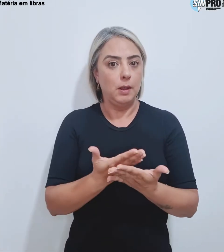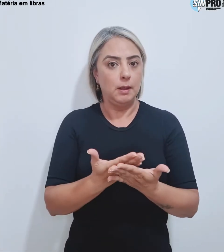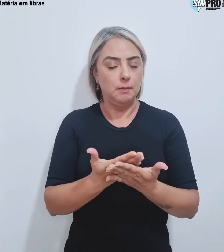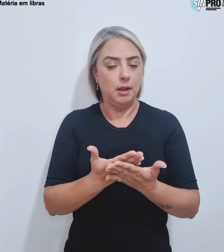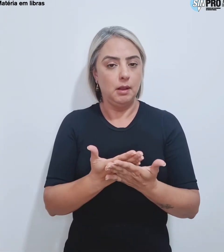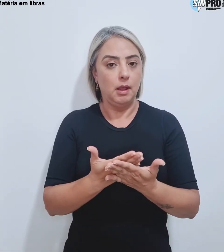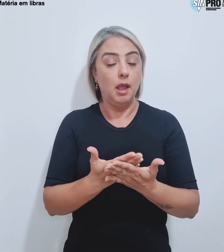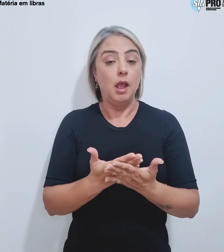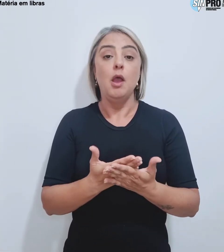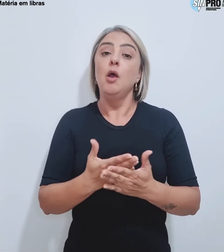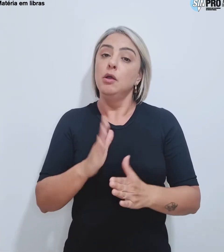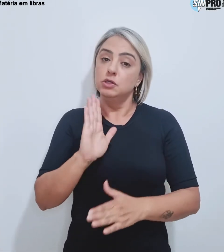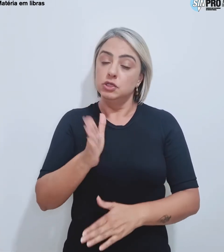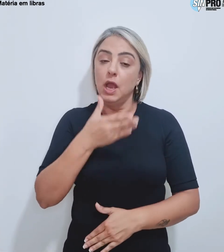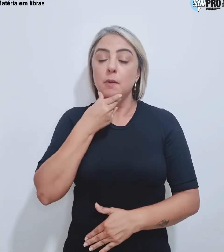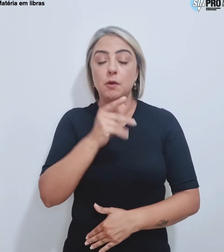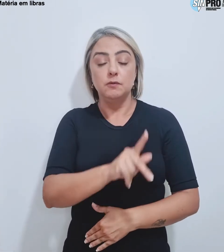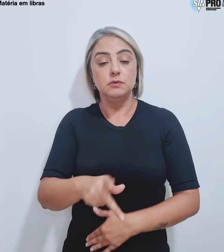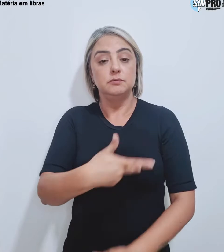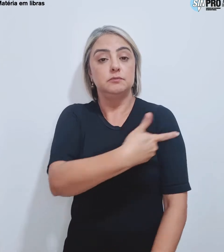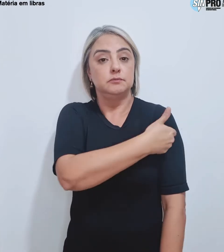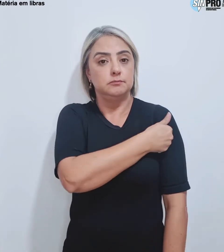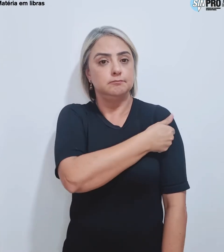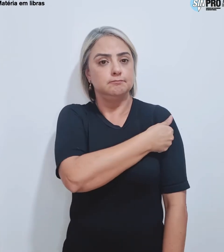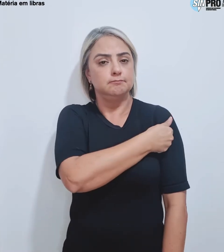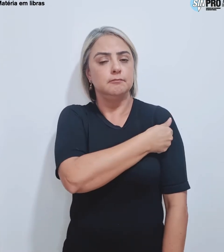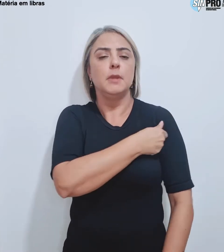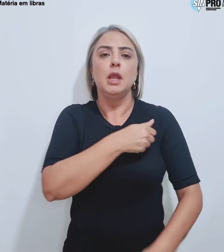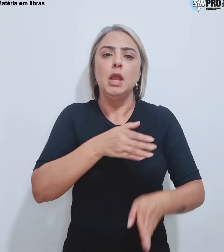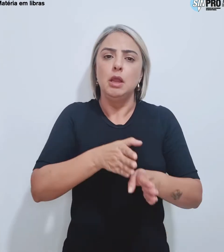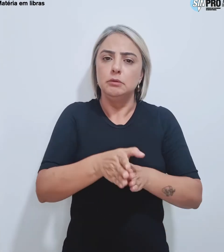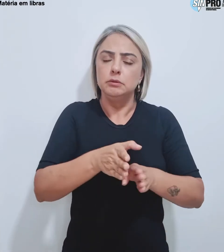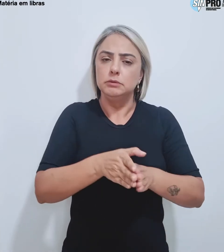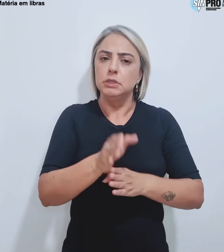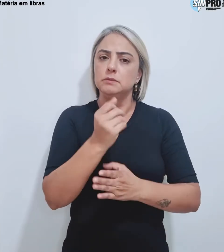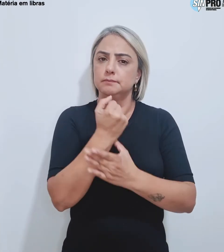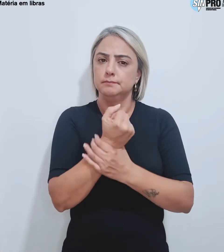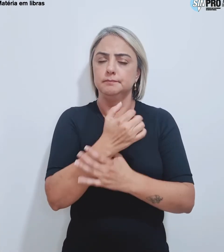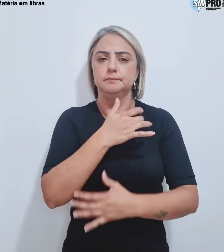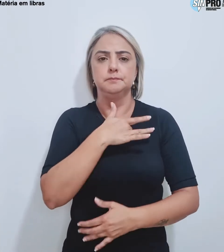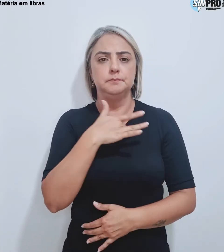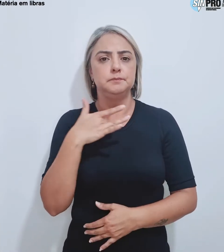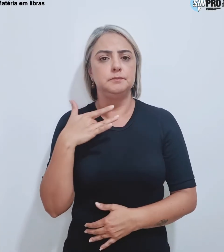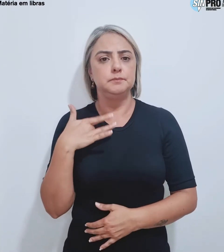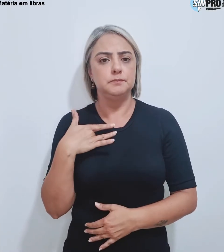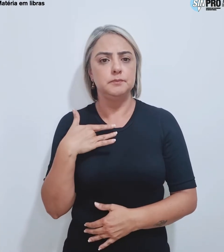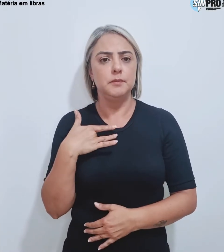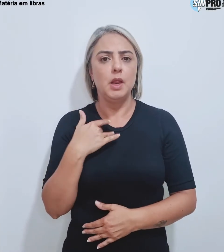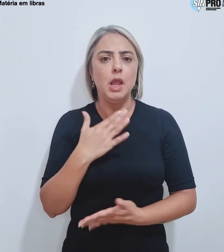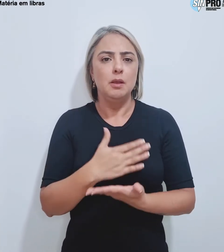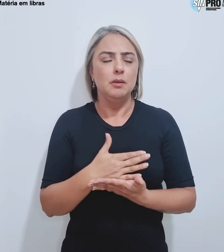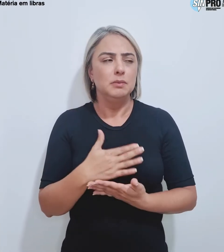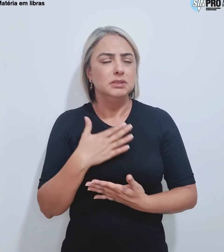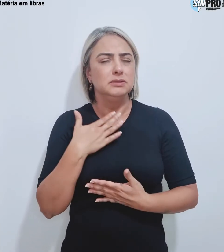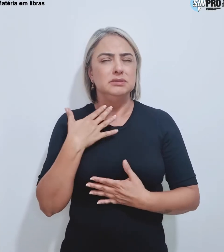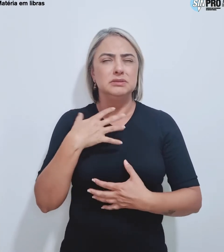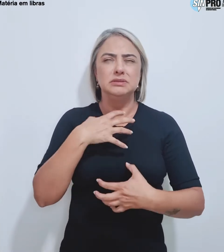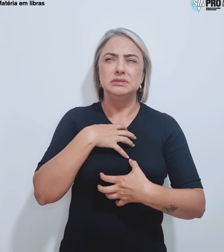o professor vacinado e fiel cumpridor dos protocolos de segurança sanitária começou a